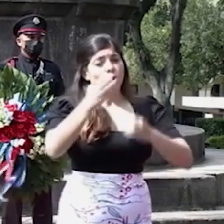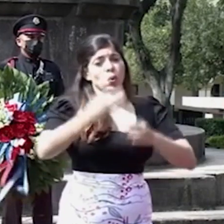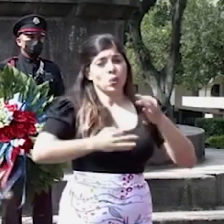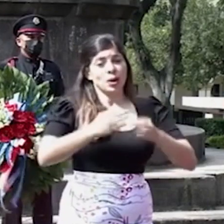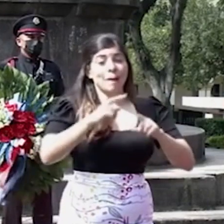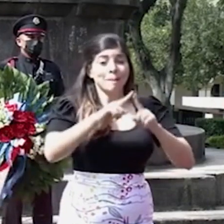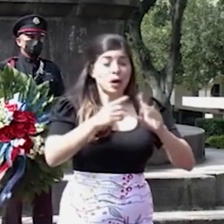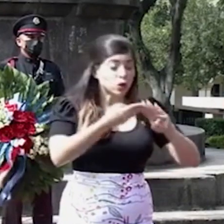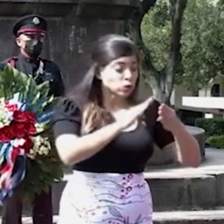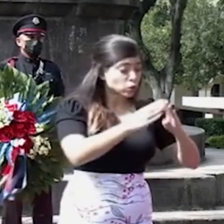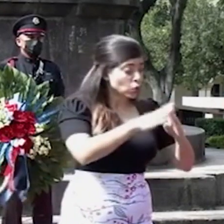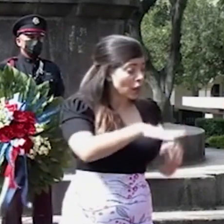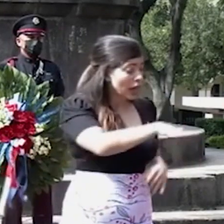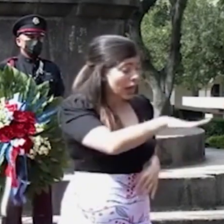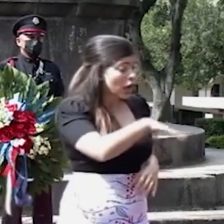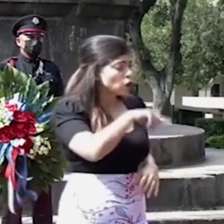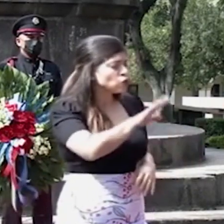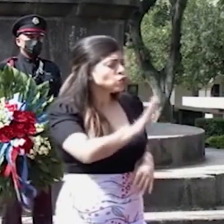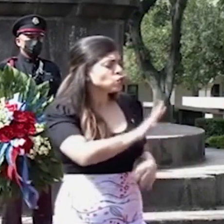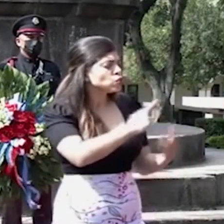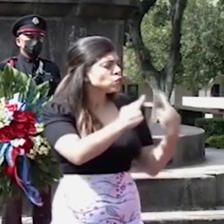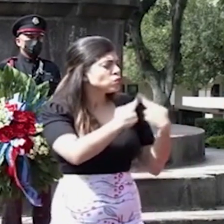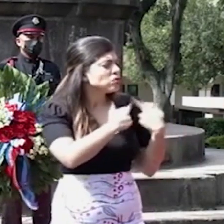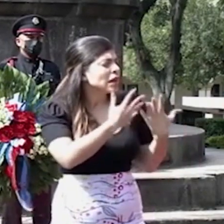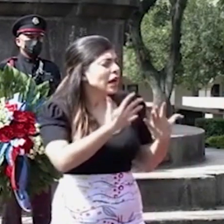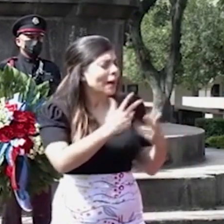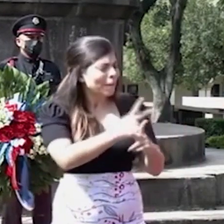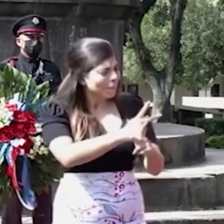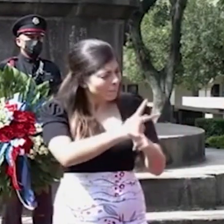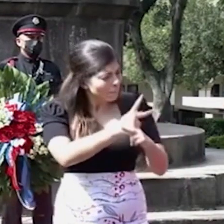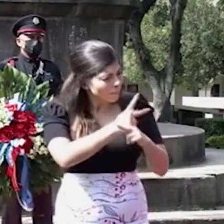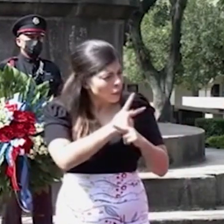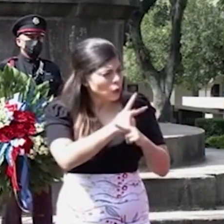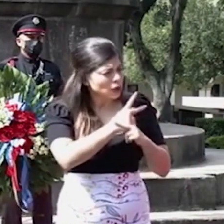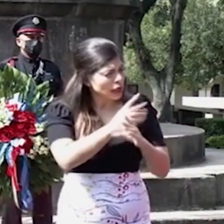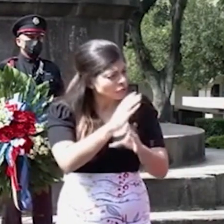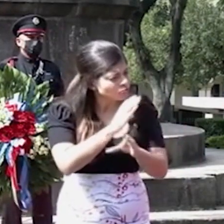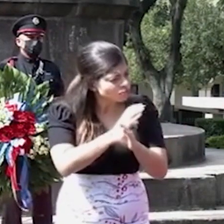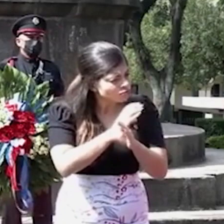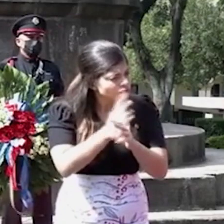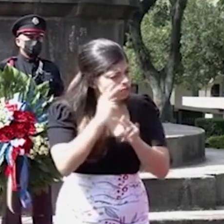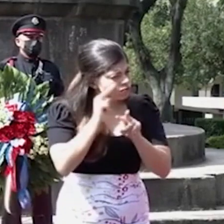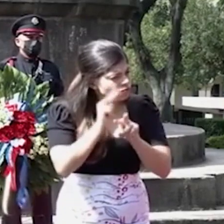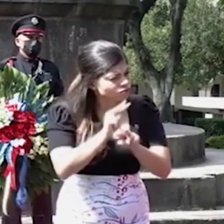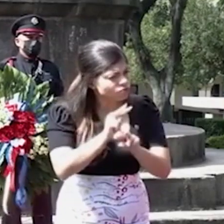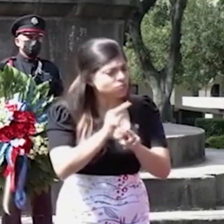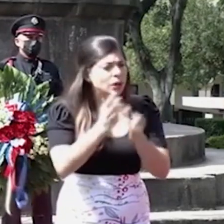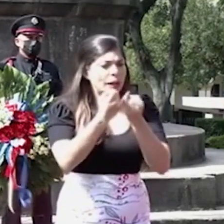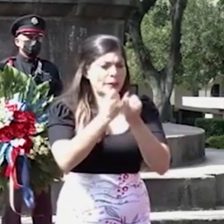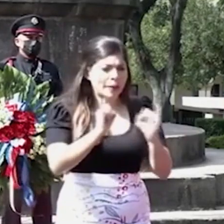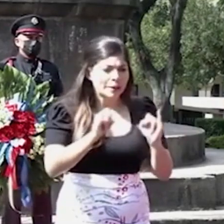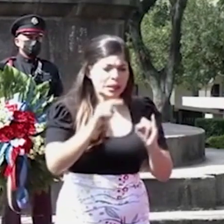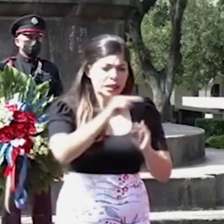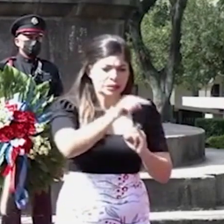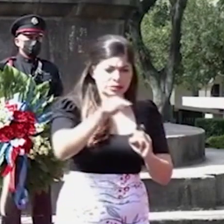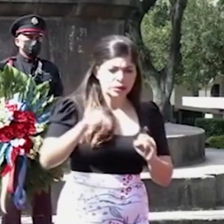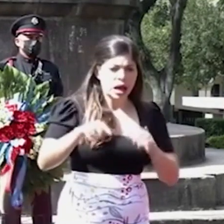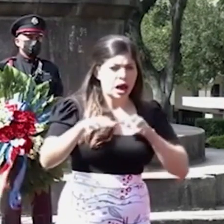y ciudadanas, proteger con celo su independencia y su acción.